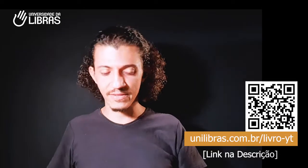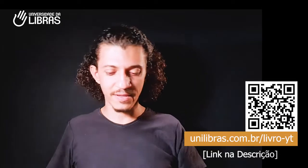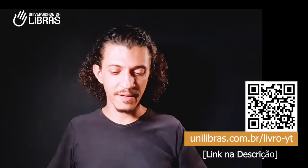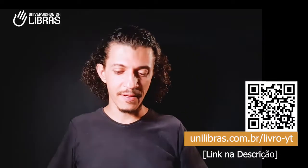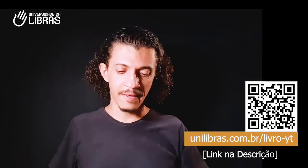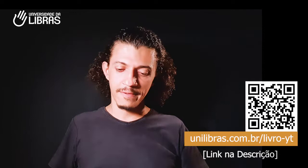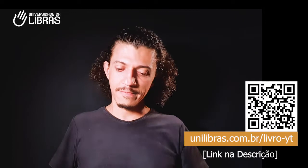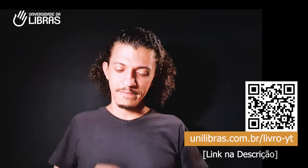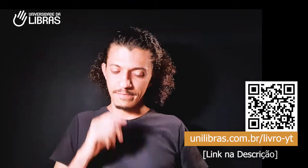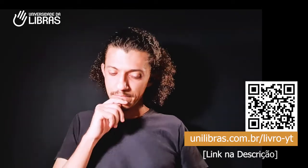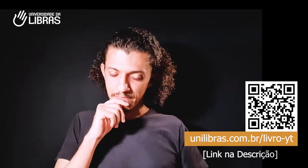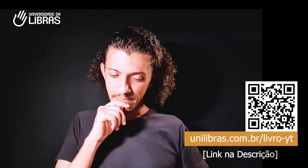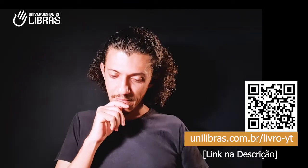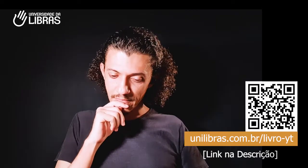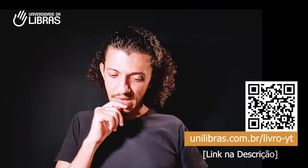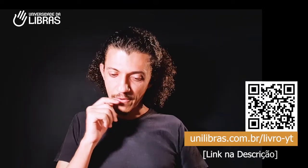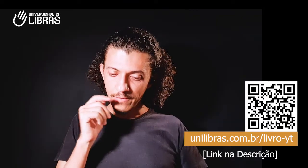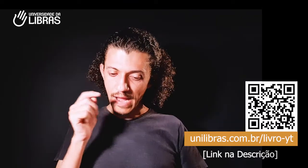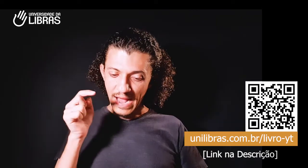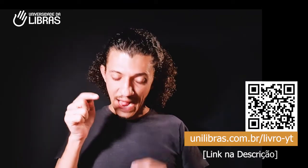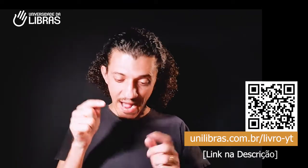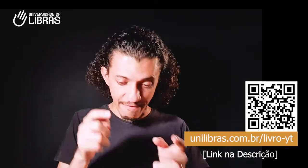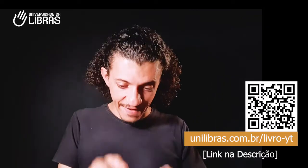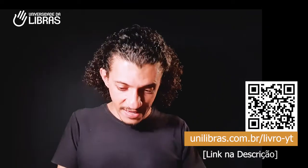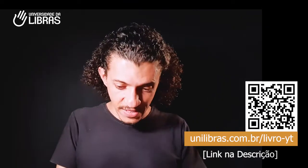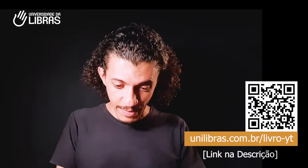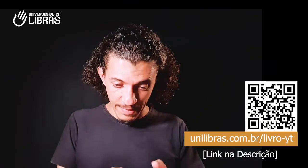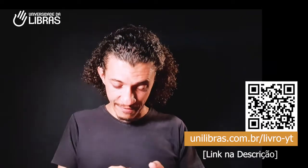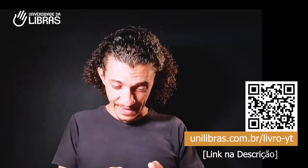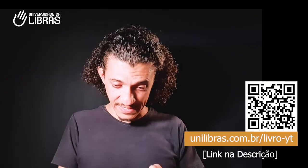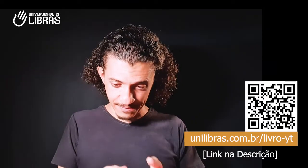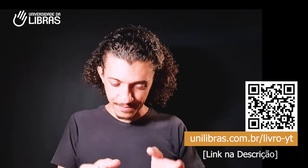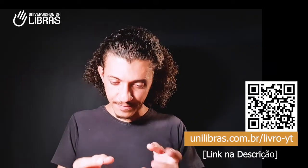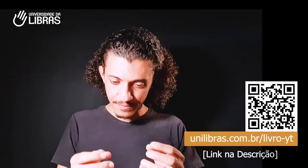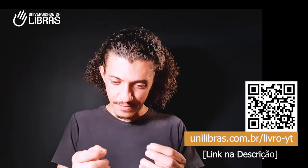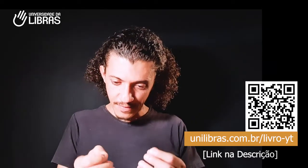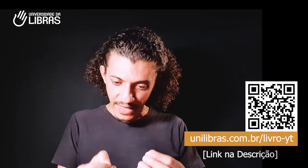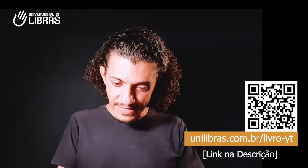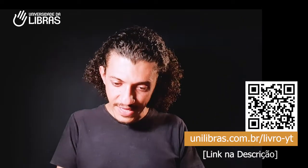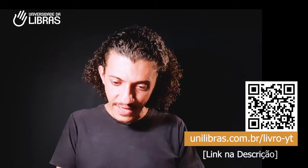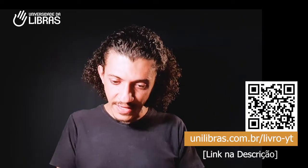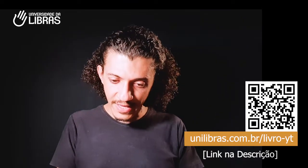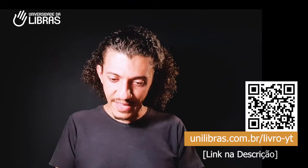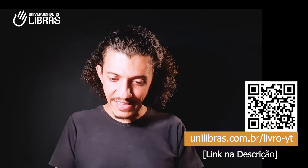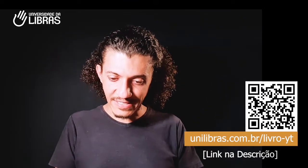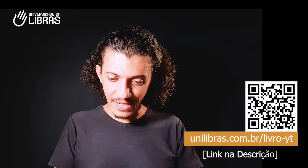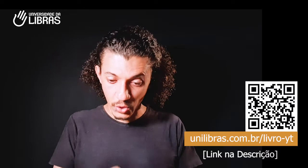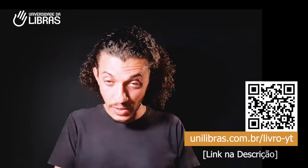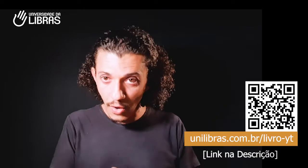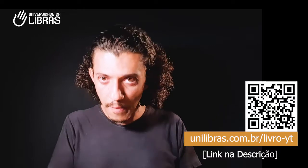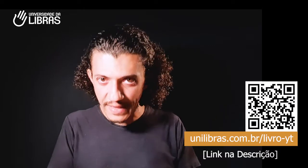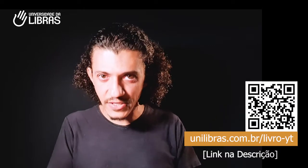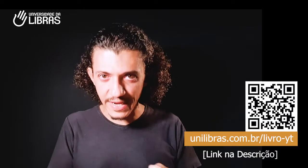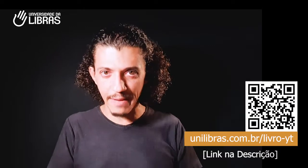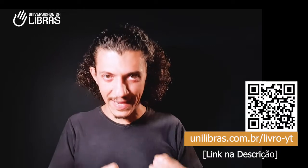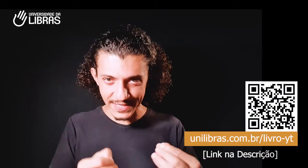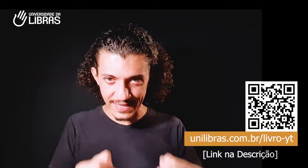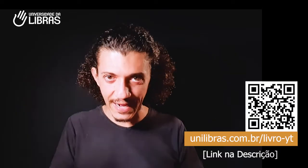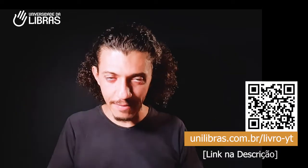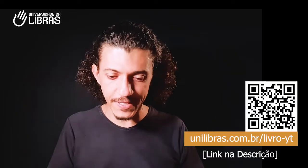casados né o Don frase que não me fez escrito aqui está totalmente na gramática